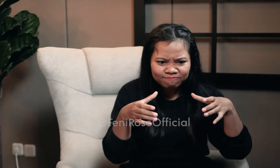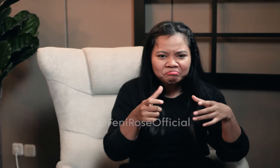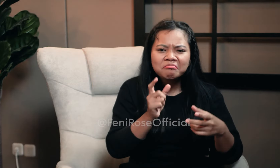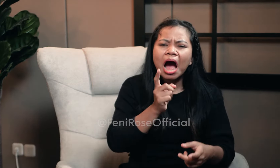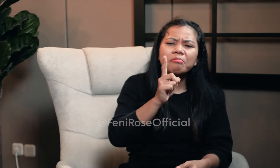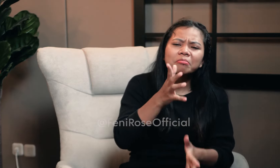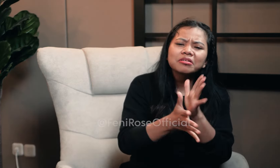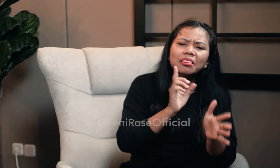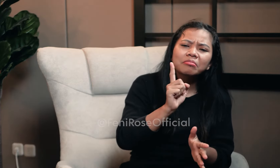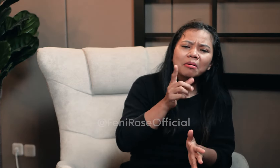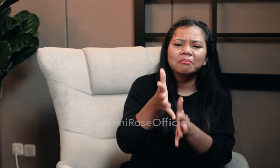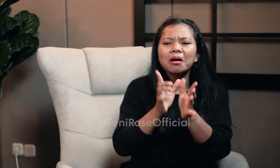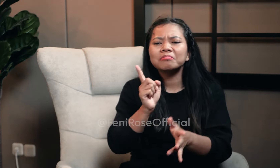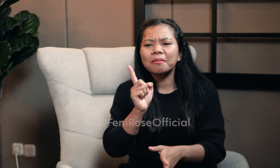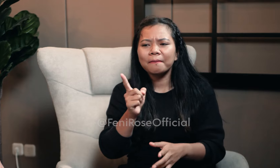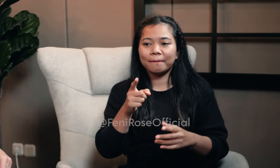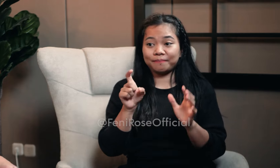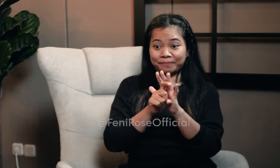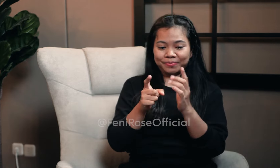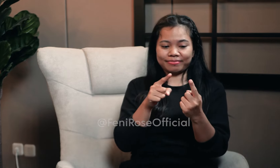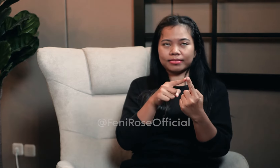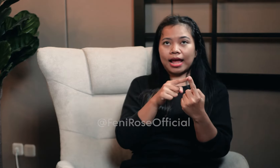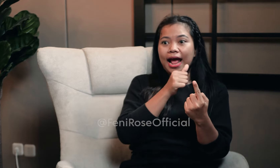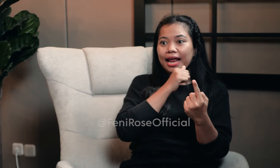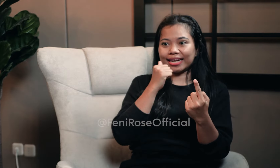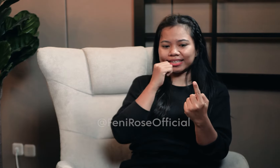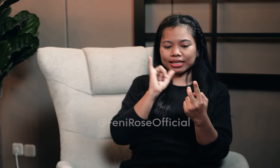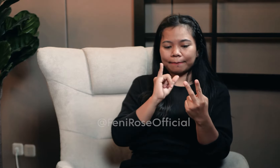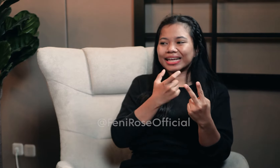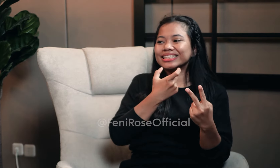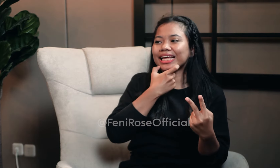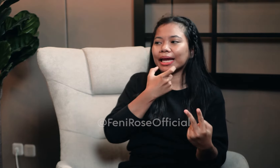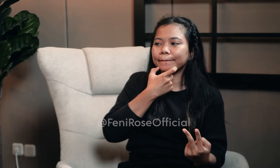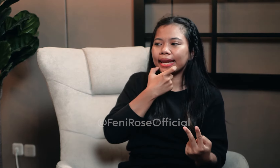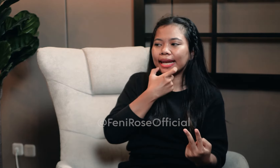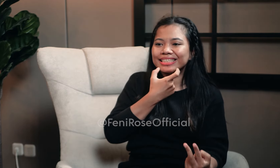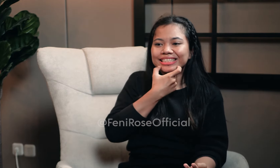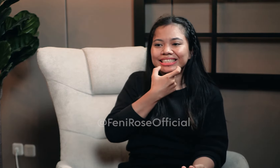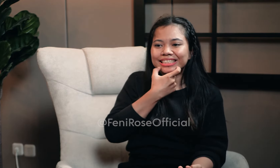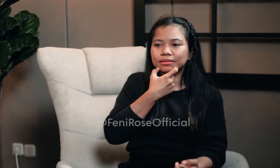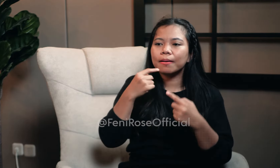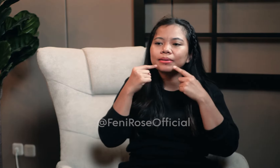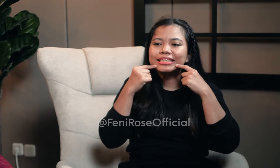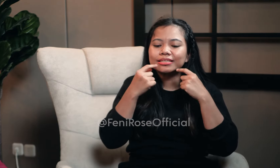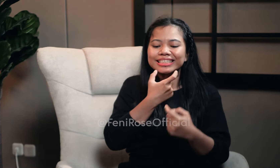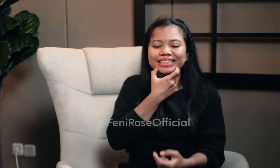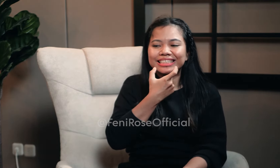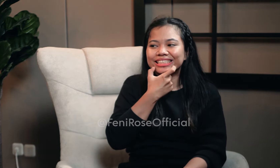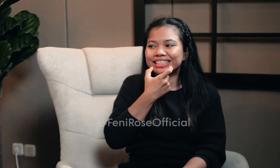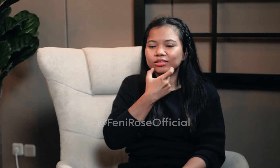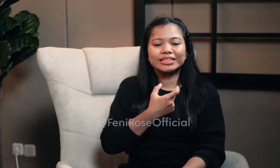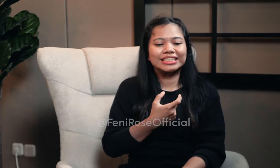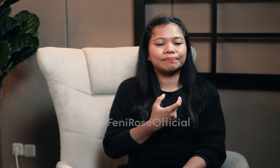presiden calon wakil presiden isyaratnya Apa sebab kan namanya baru-baru ya Mbak Heeh Cak Imin seperti ini Cak Imin Cak Imin